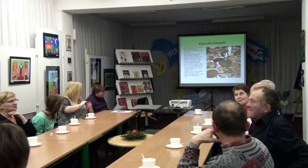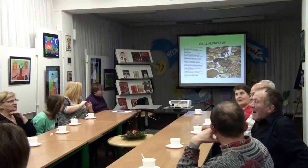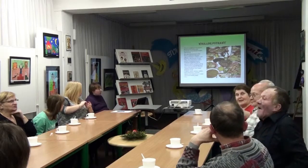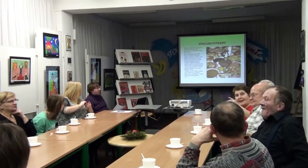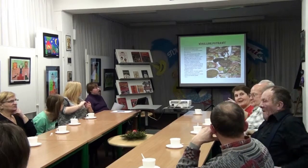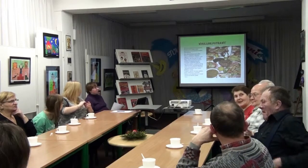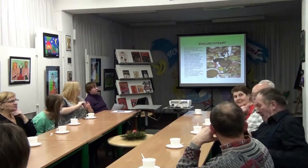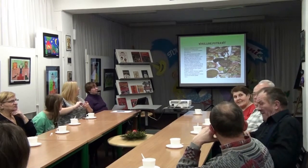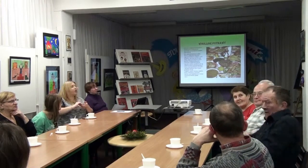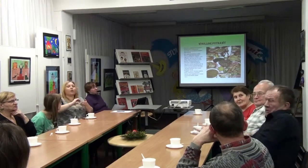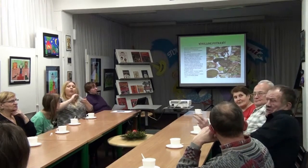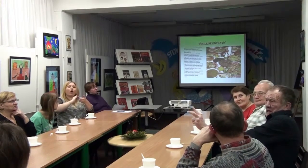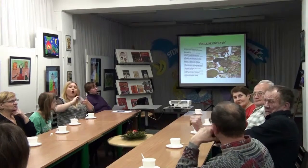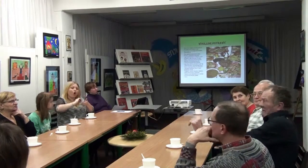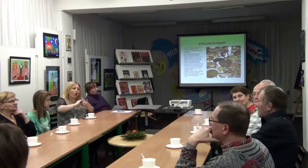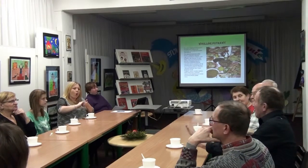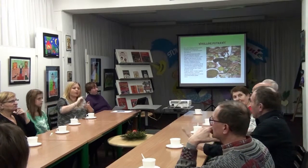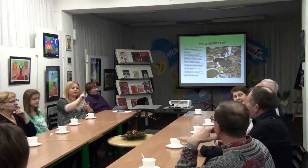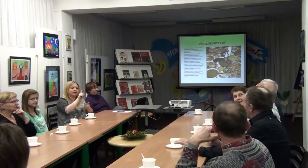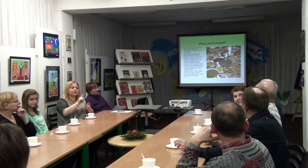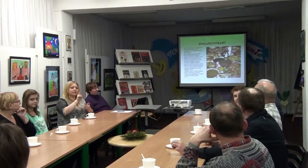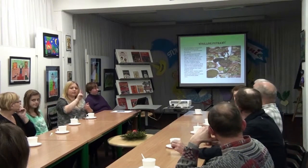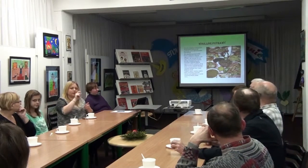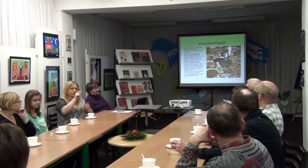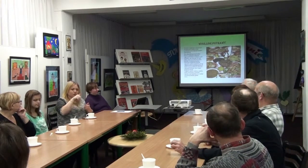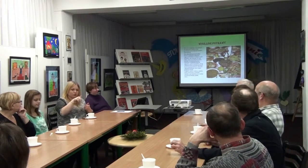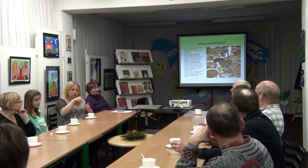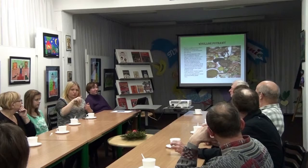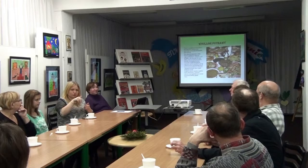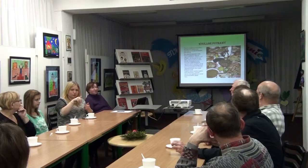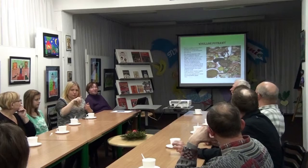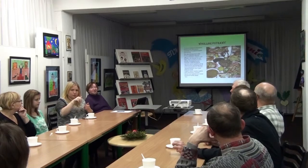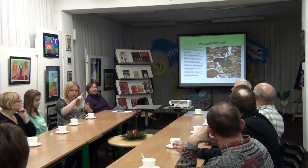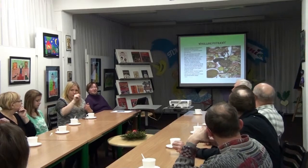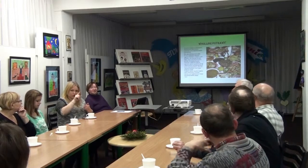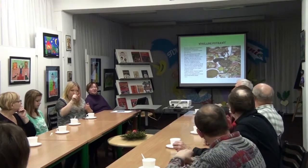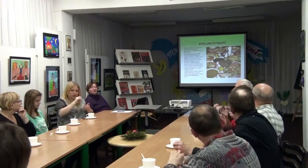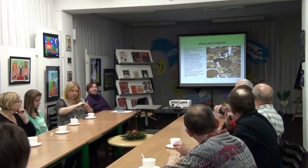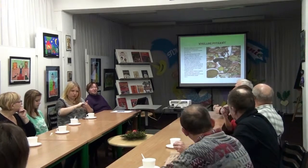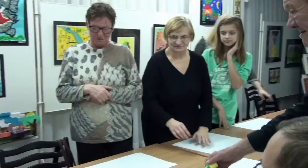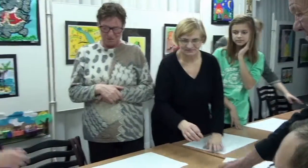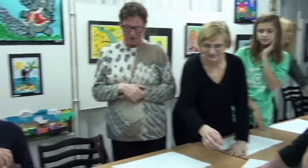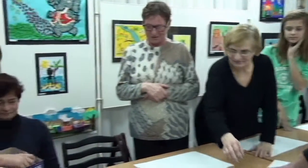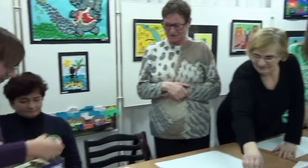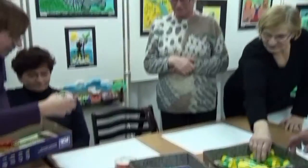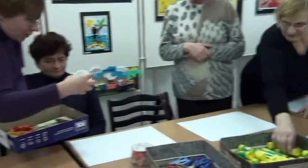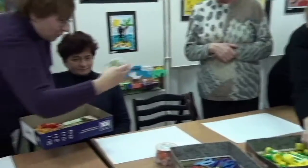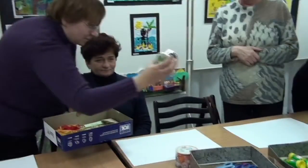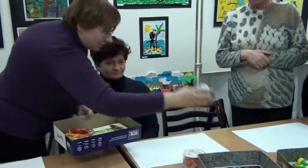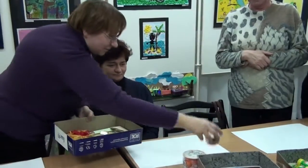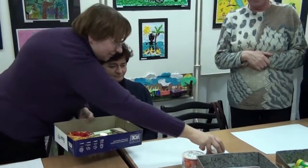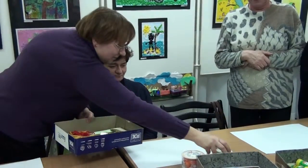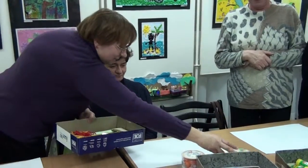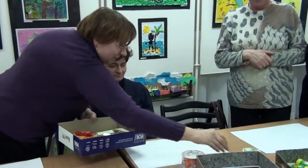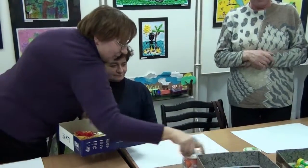de Jesús. 25 de diciembre, fun, fun, fun.